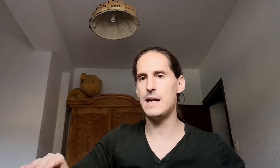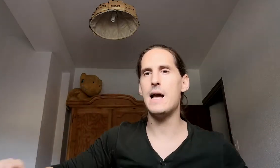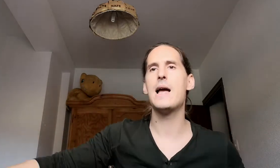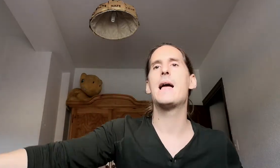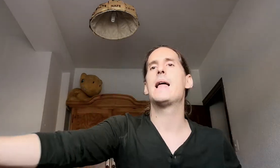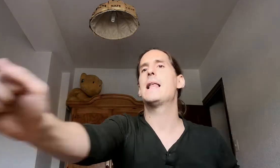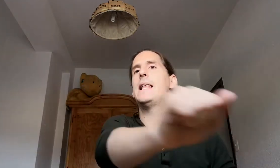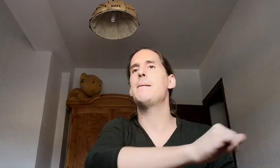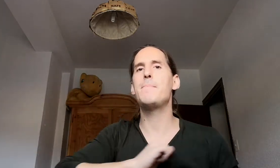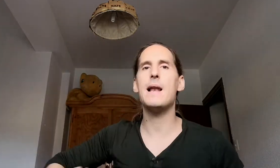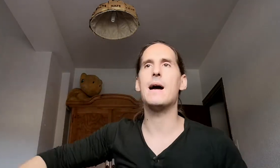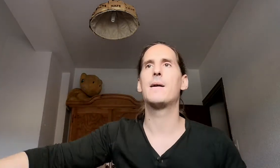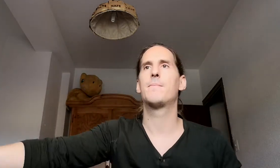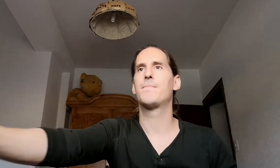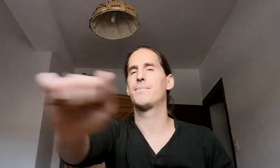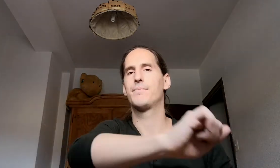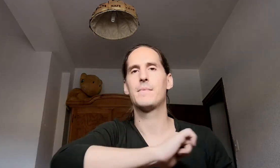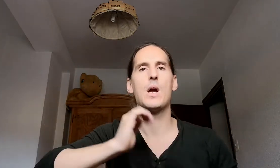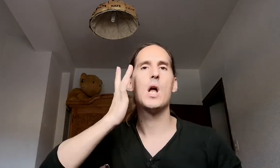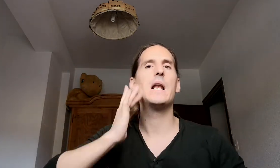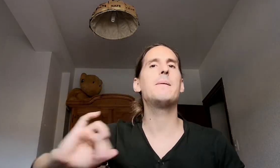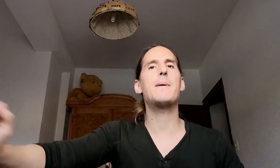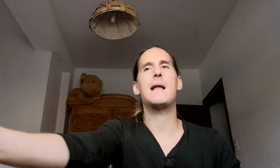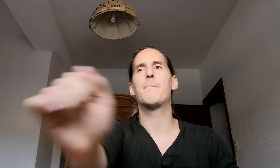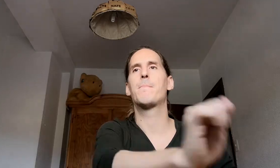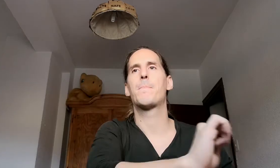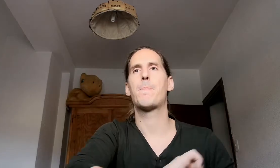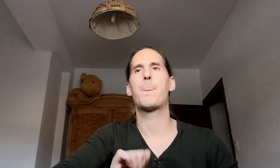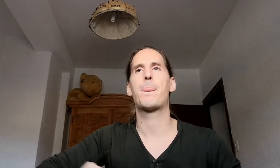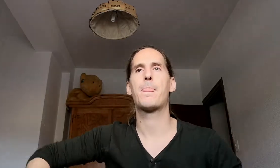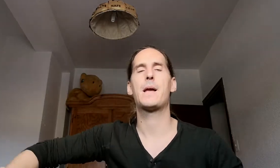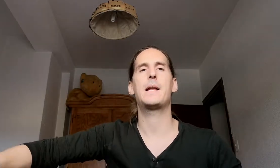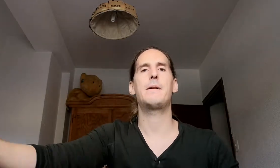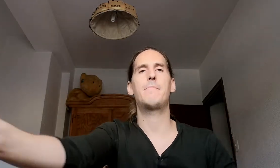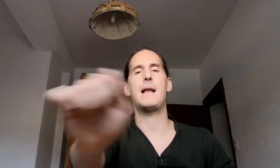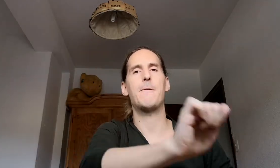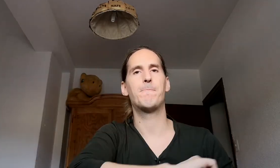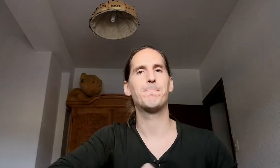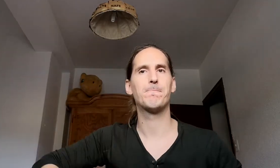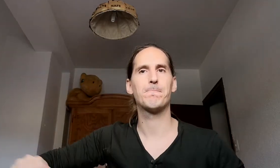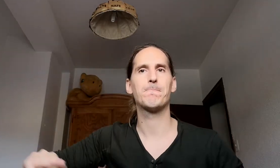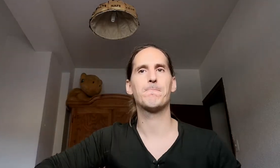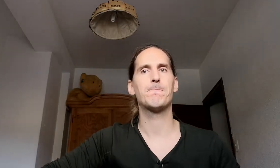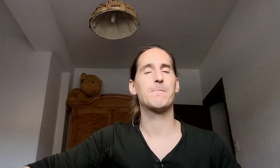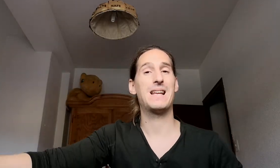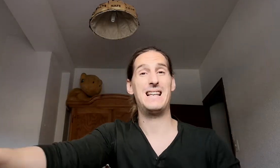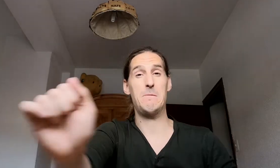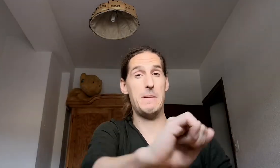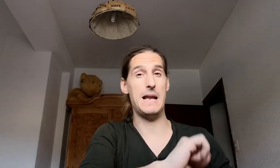Mesa, límpiala. Límpiala. Límpiala. Límpiala.